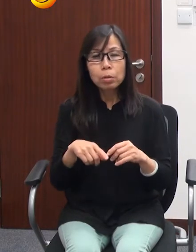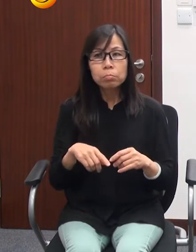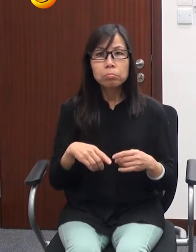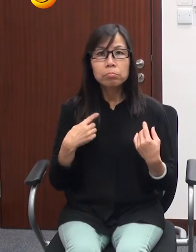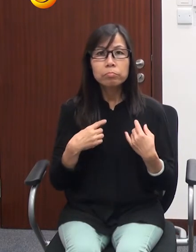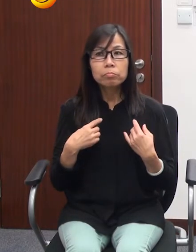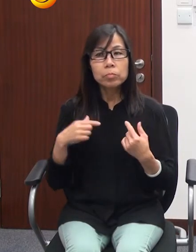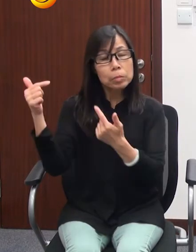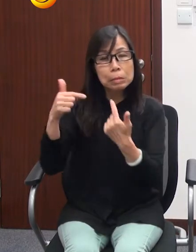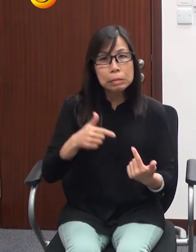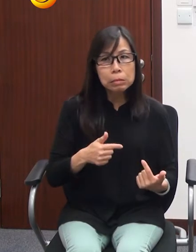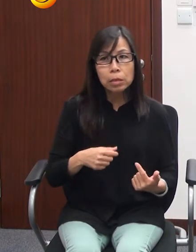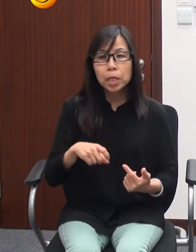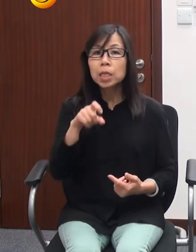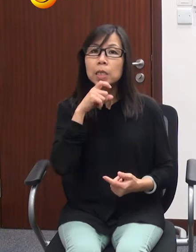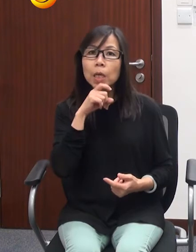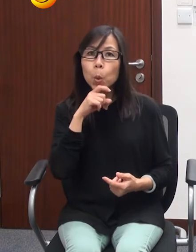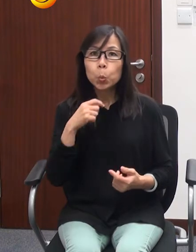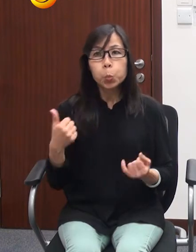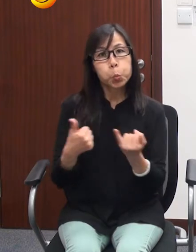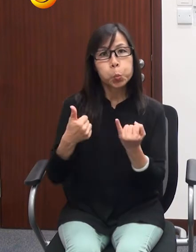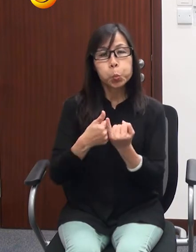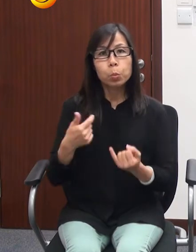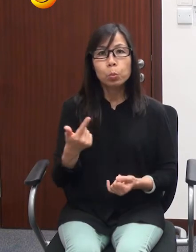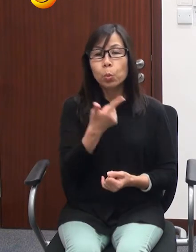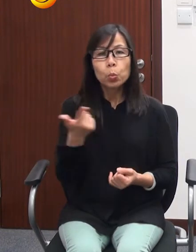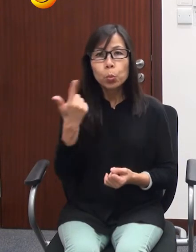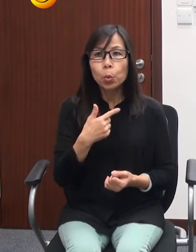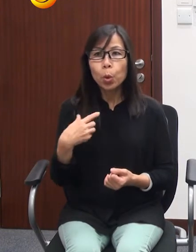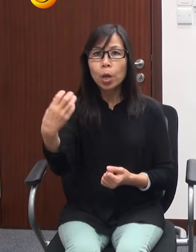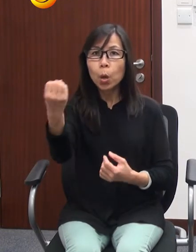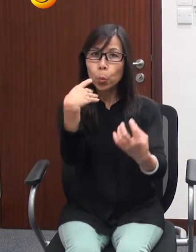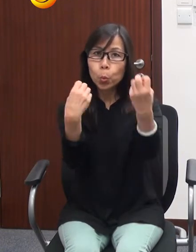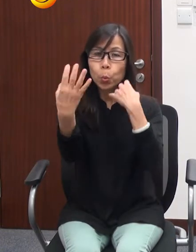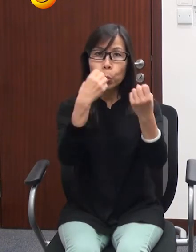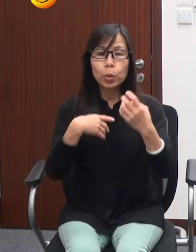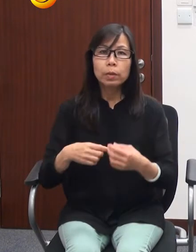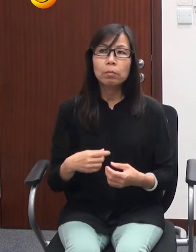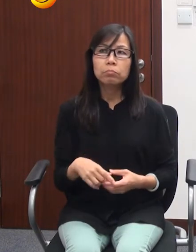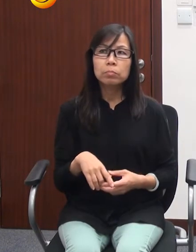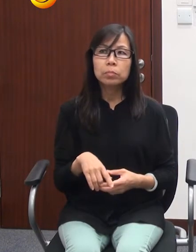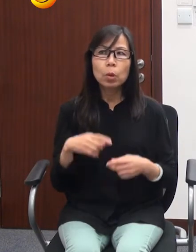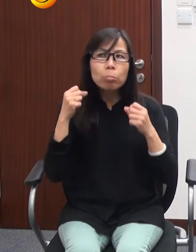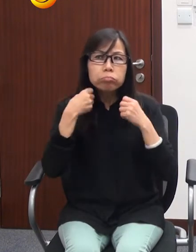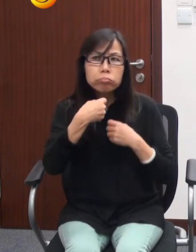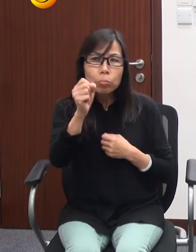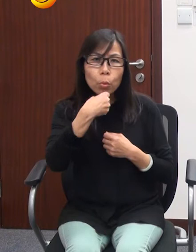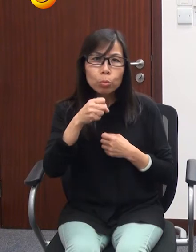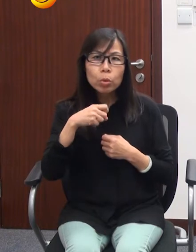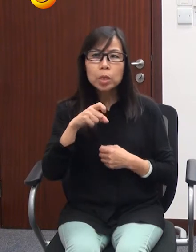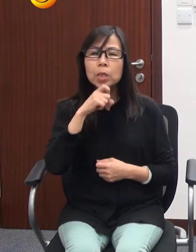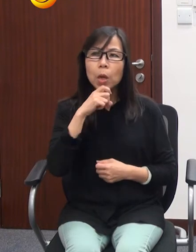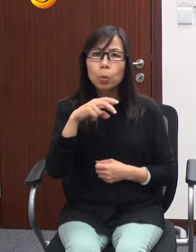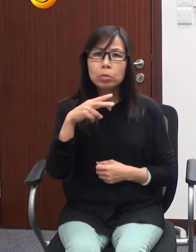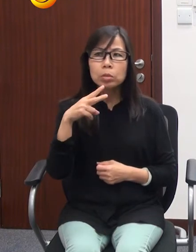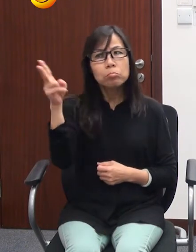然之后就都很多学生或者其他教职员响应。 有几多人啊？ 有即系据报道就有接近2000人啦，咁样。咁我